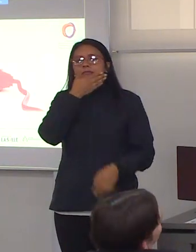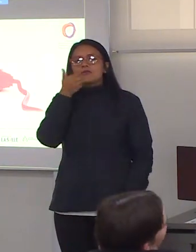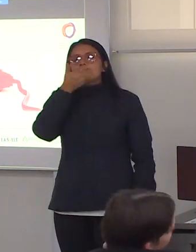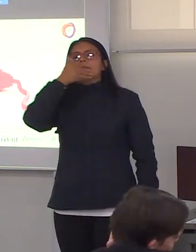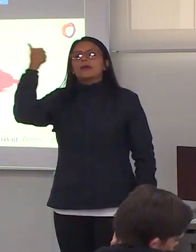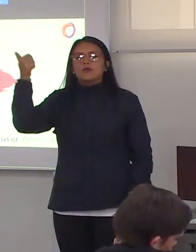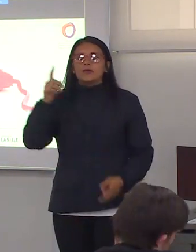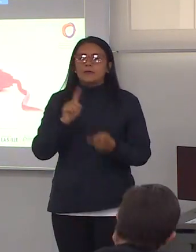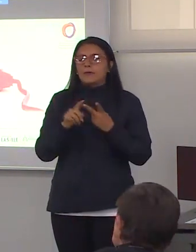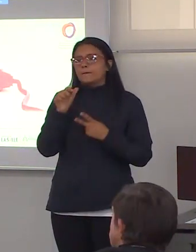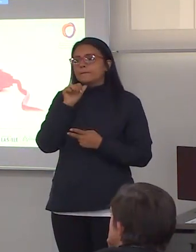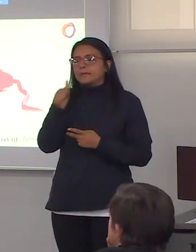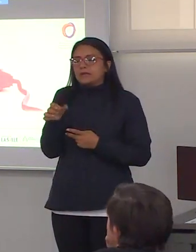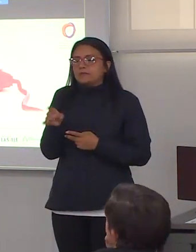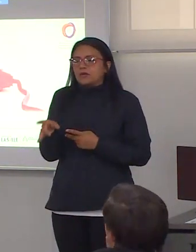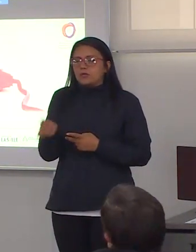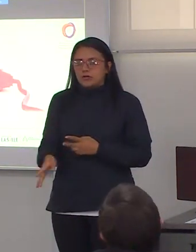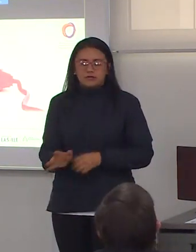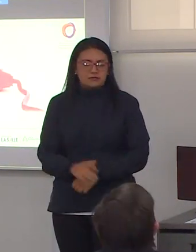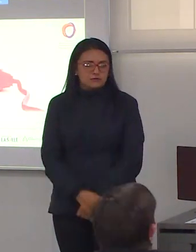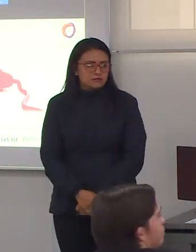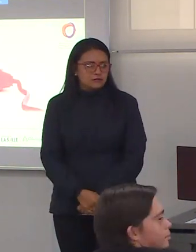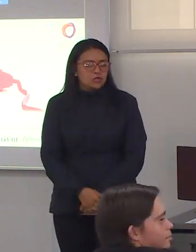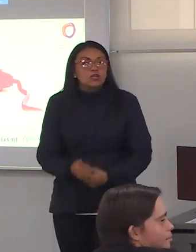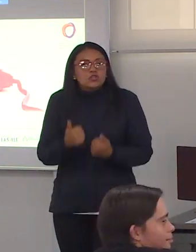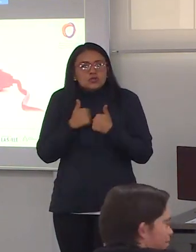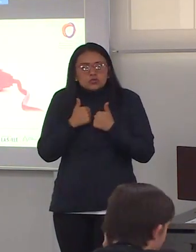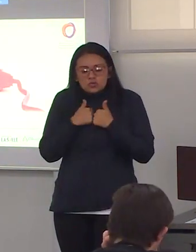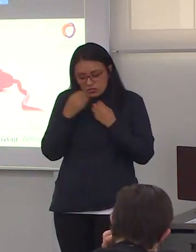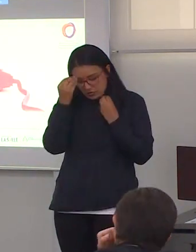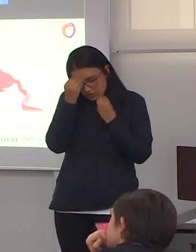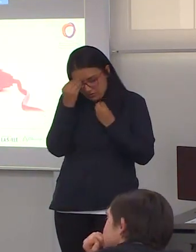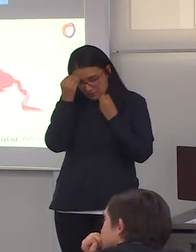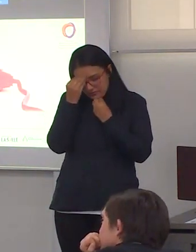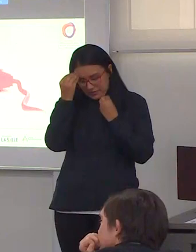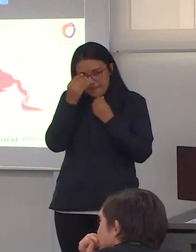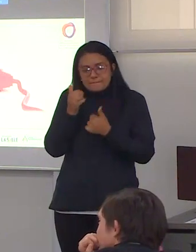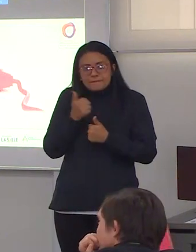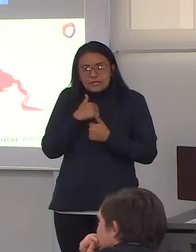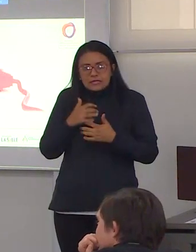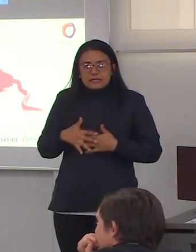mejores o el peor de los peores yo genero mi propia realidad